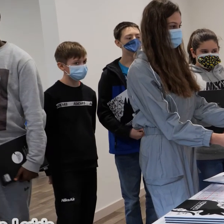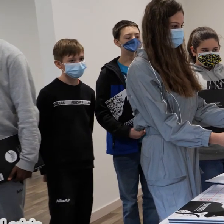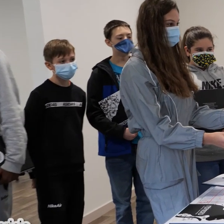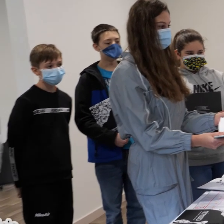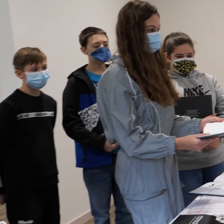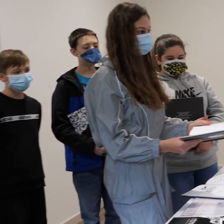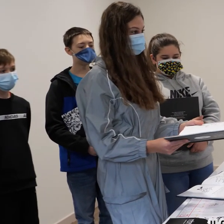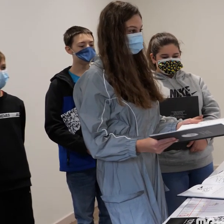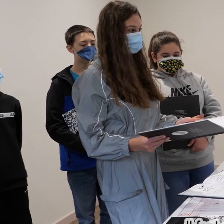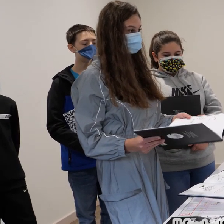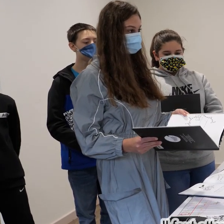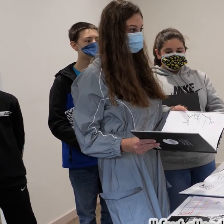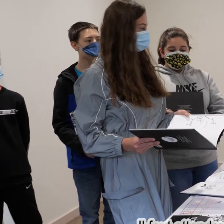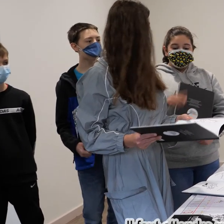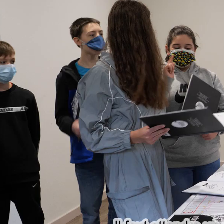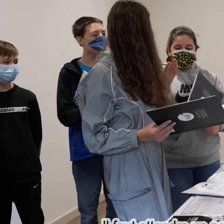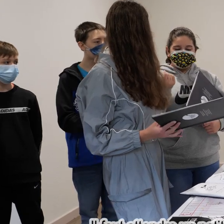Attendre un petit peu que ça sèche.